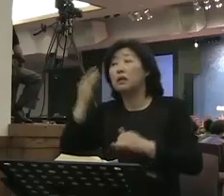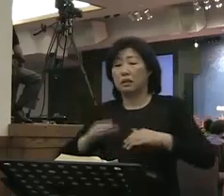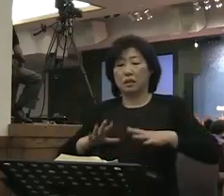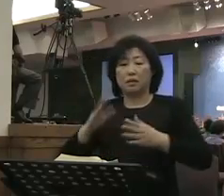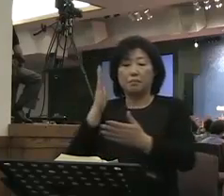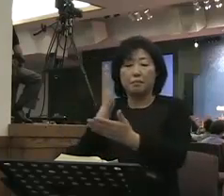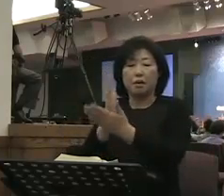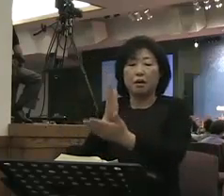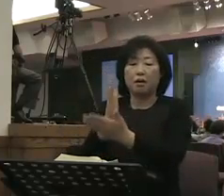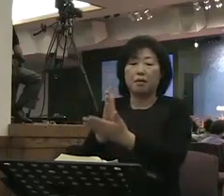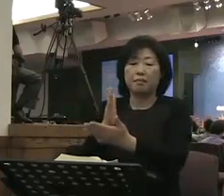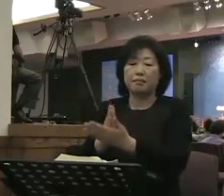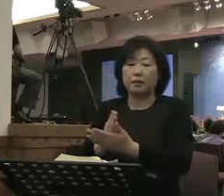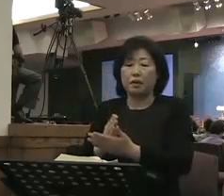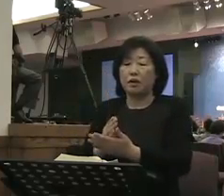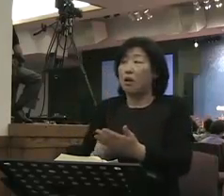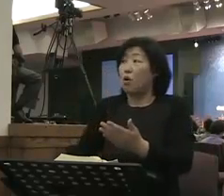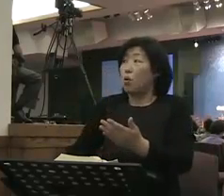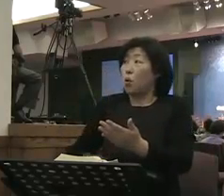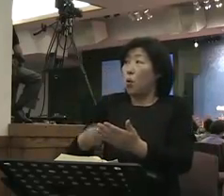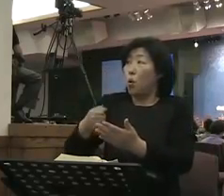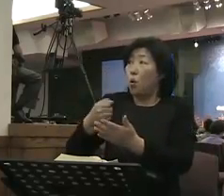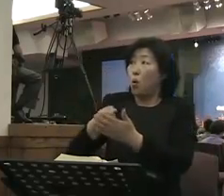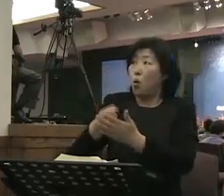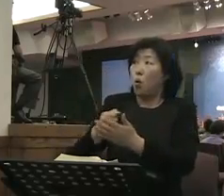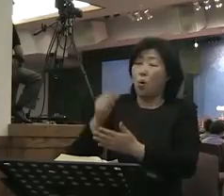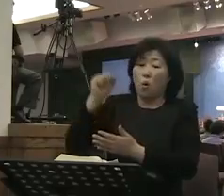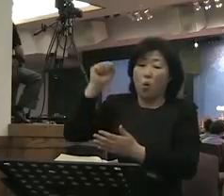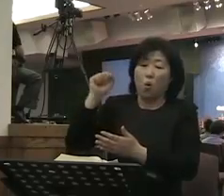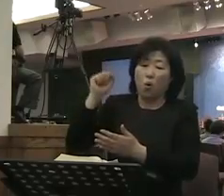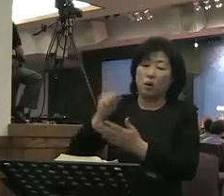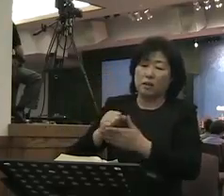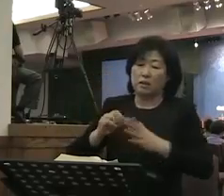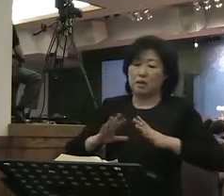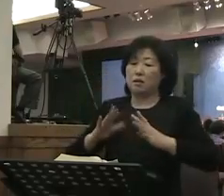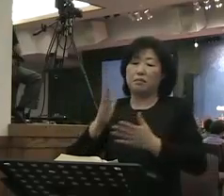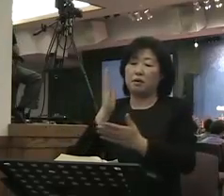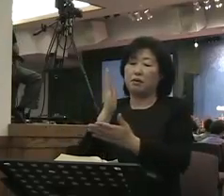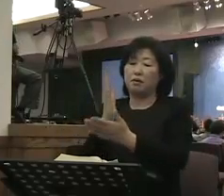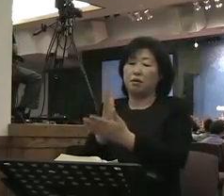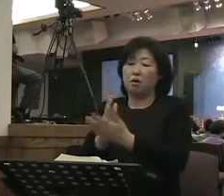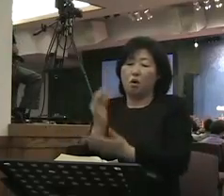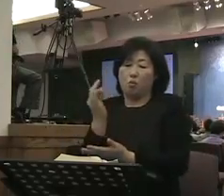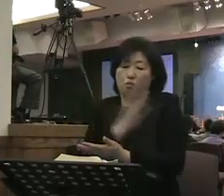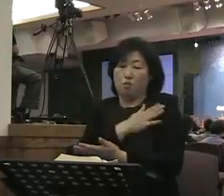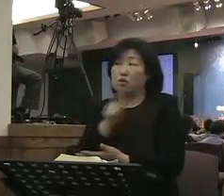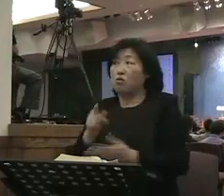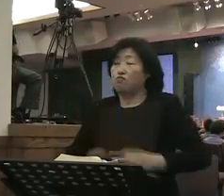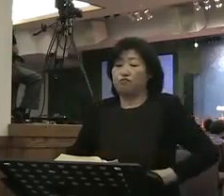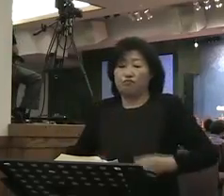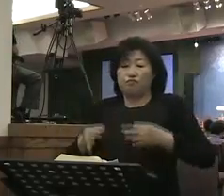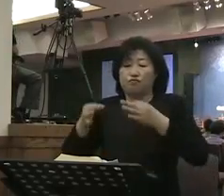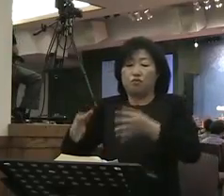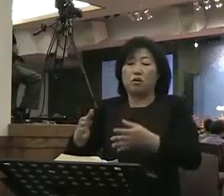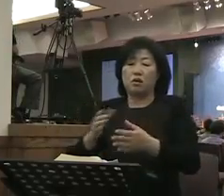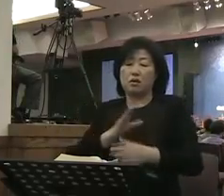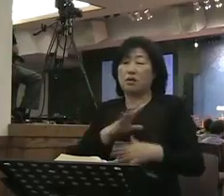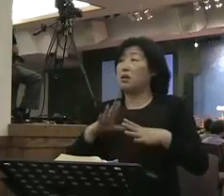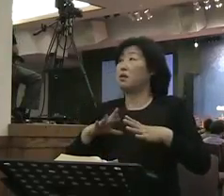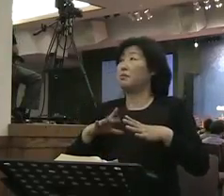말며 용사는 그 용맹함을 자랑하지 말며 부자는 그 부함을 자랑하지